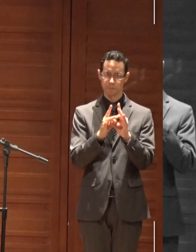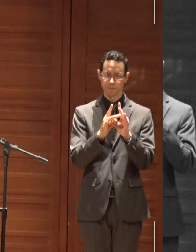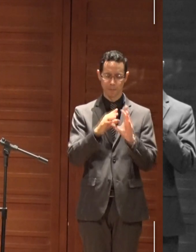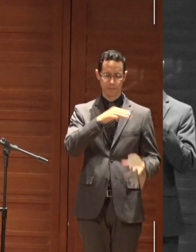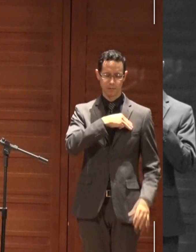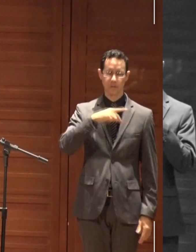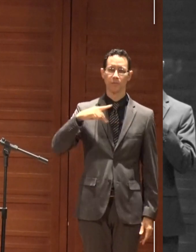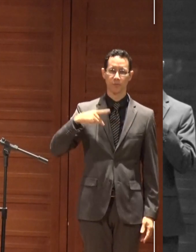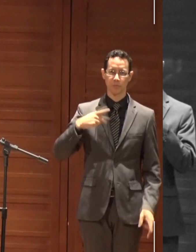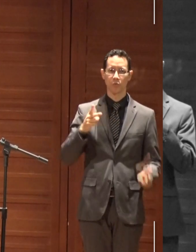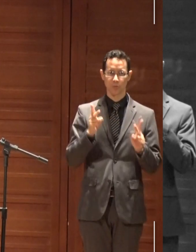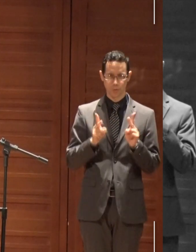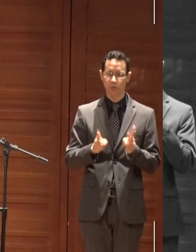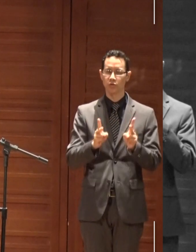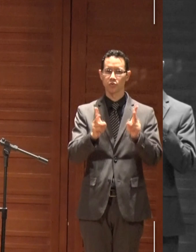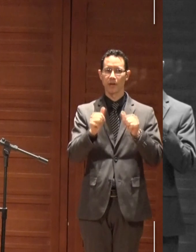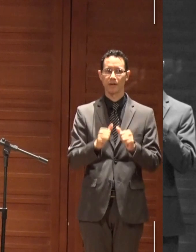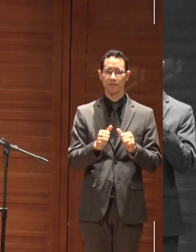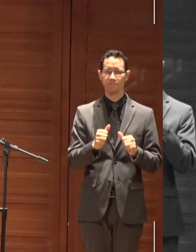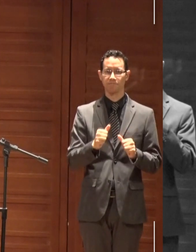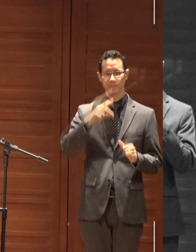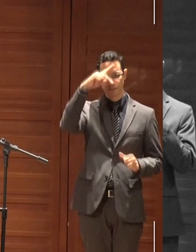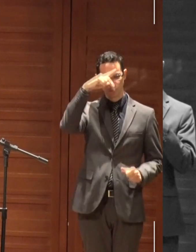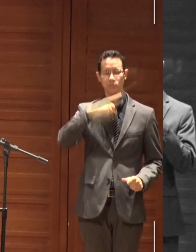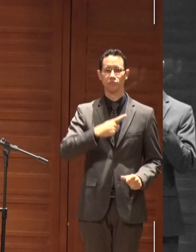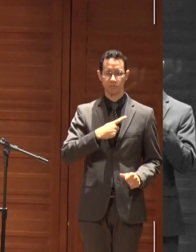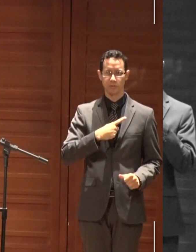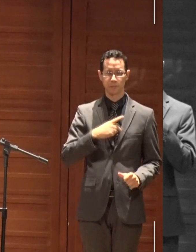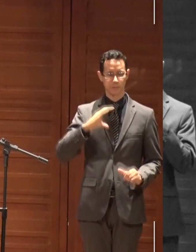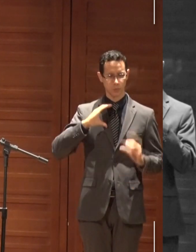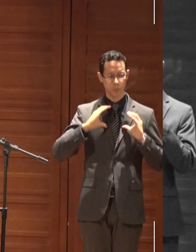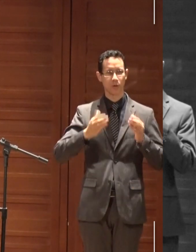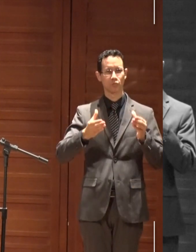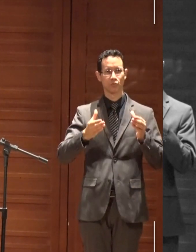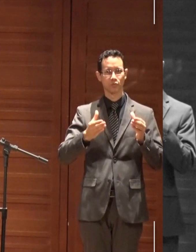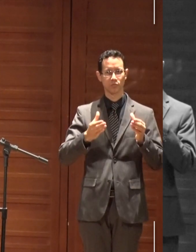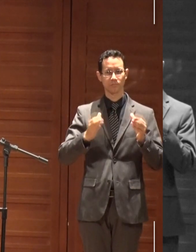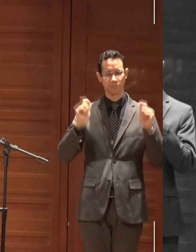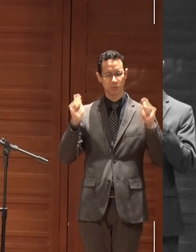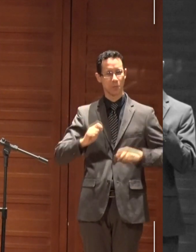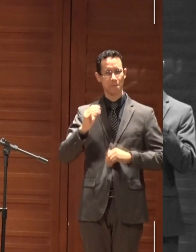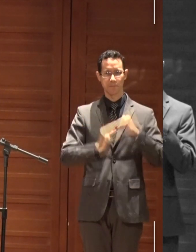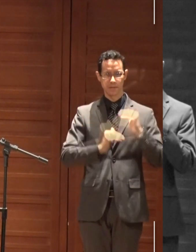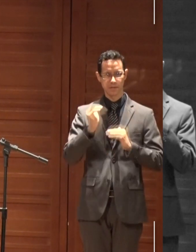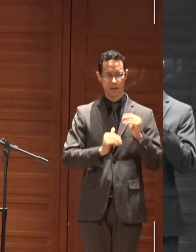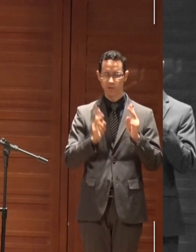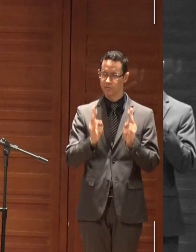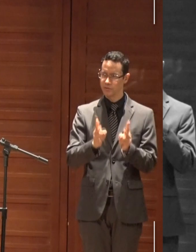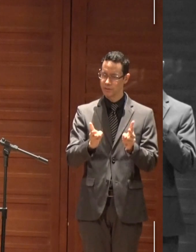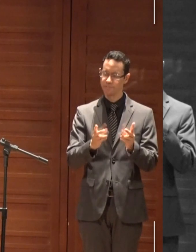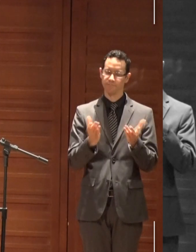Ministério Público continuar independente, autônomo, corajoso e competente como é,